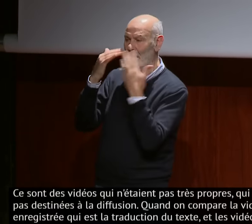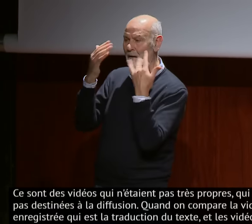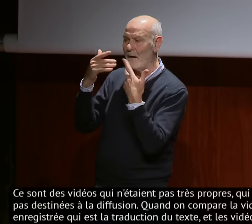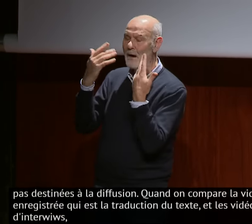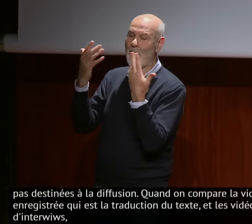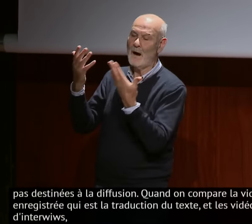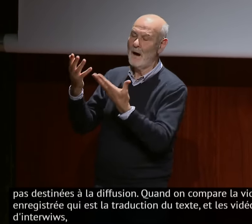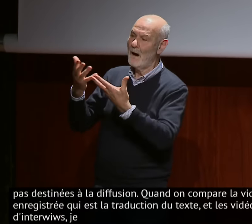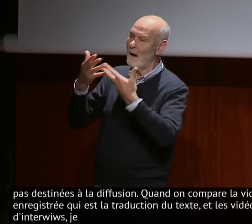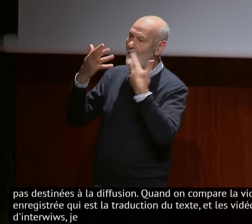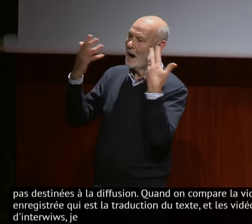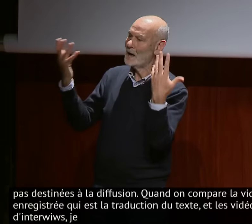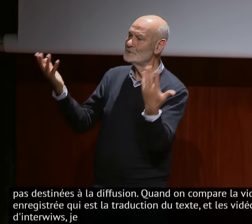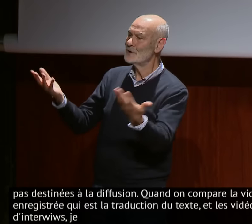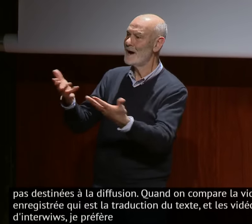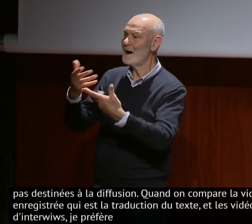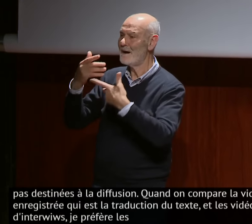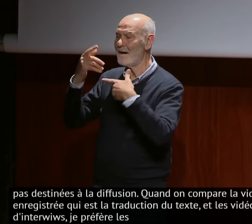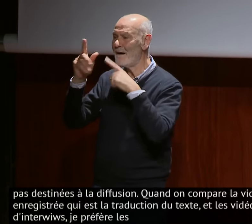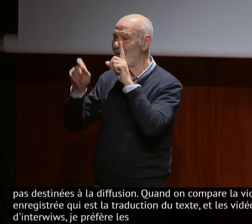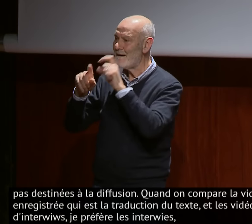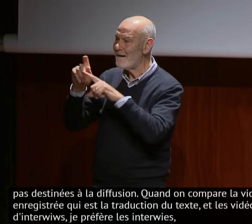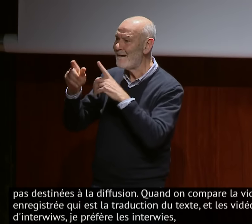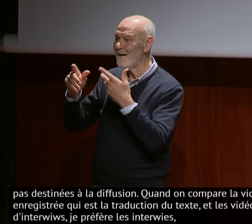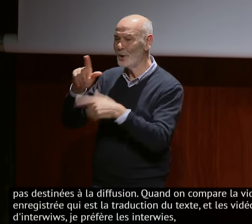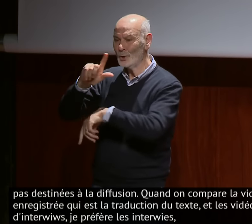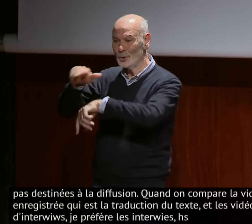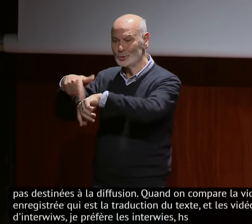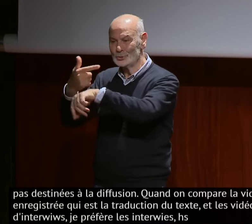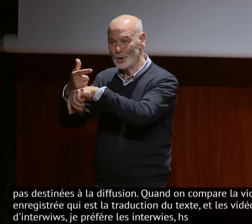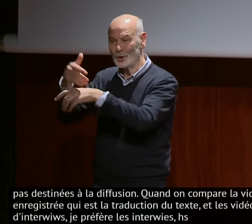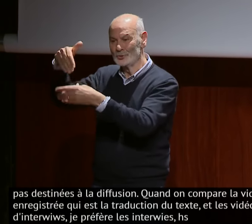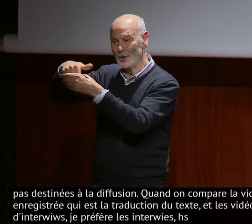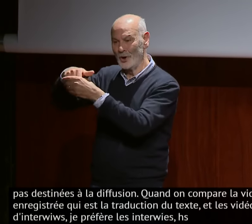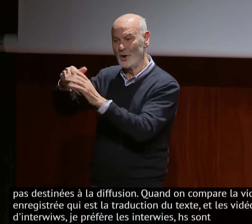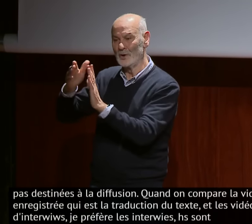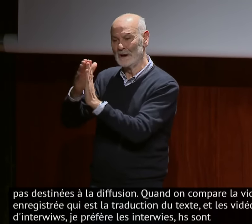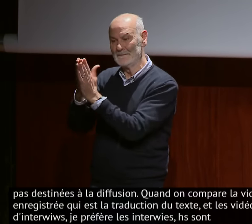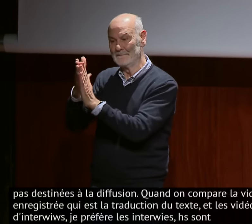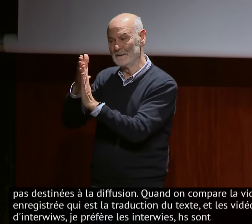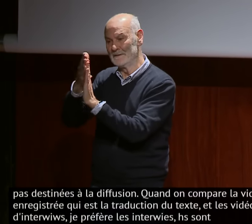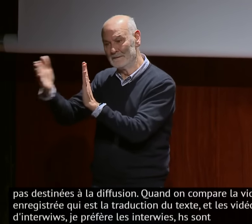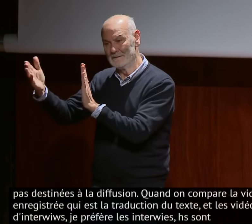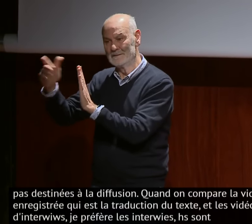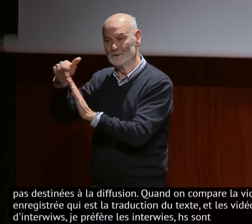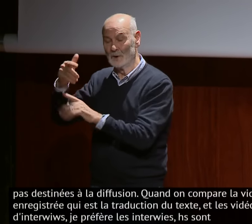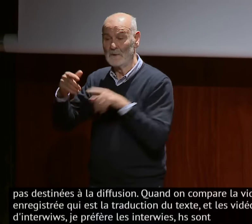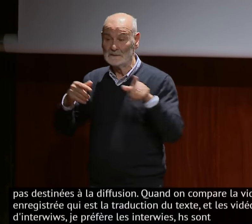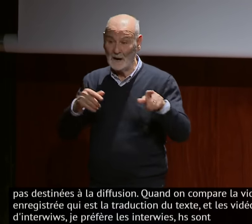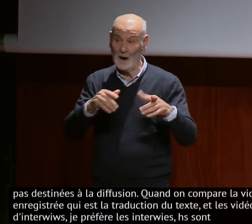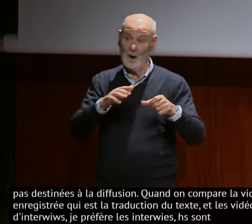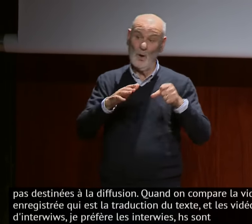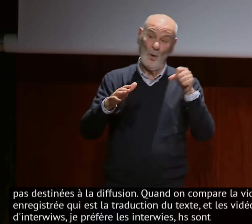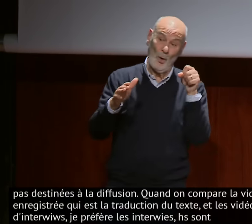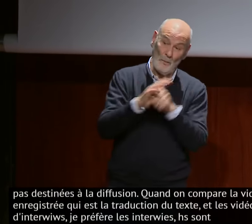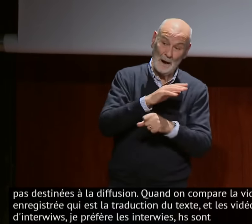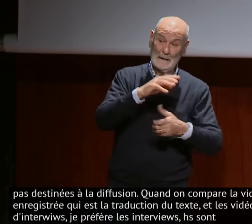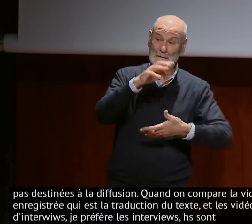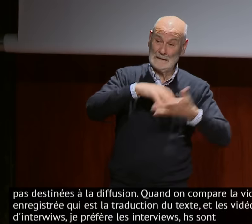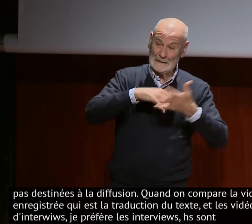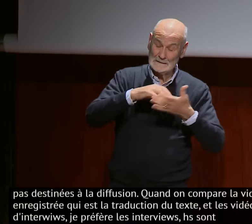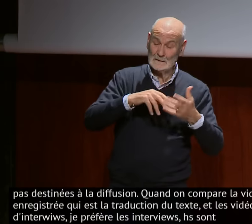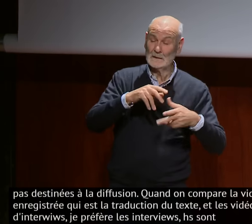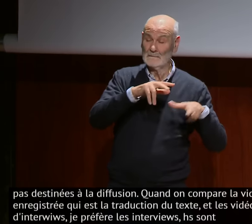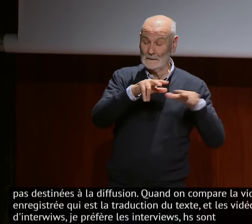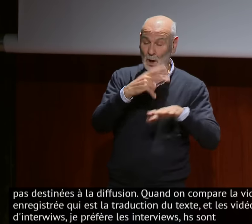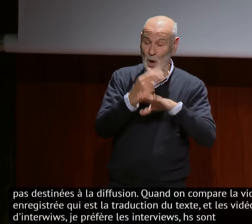vidéos d'interview. Elles sont plus agréables, elles sont plus aérées, plus légères, il y a 2 heures de contenu, alors que